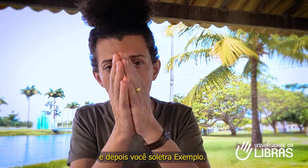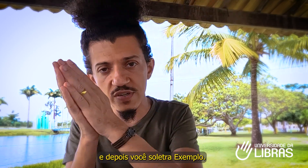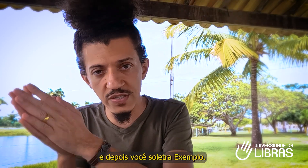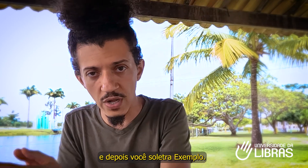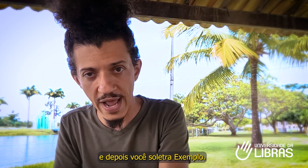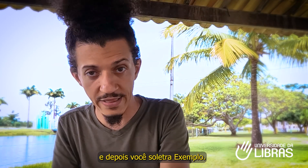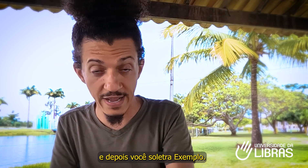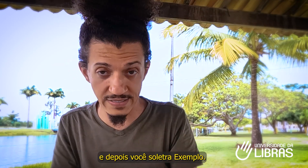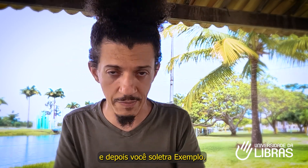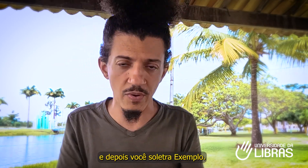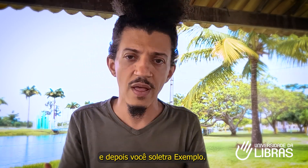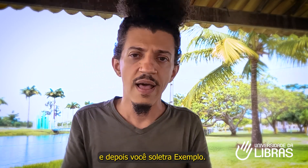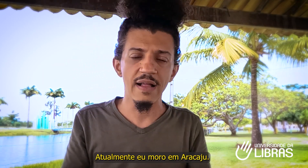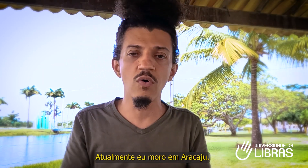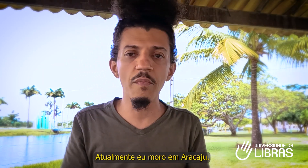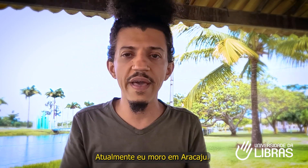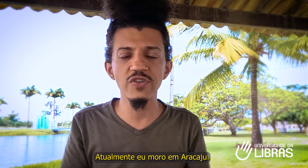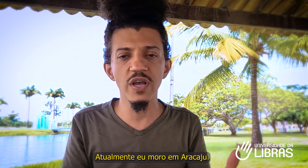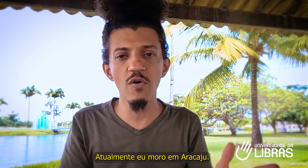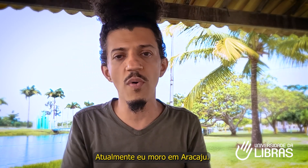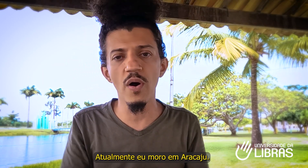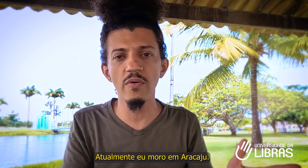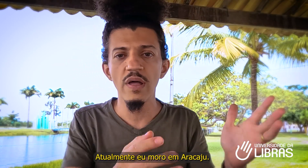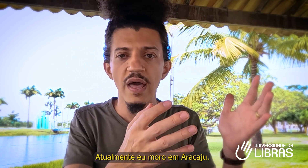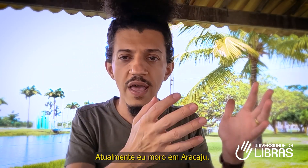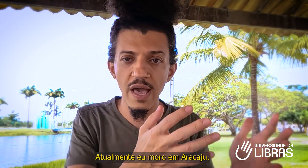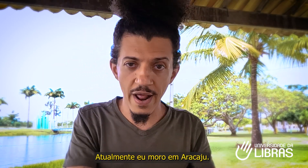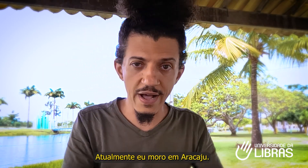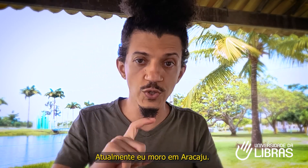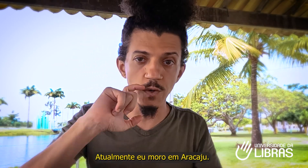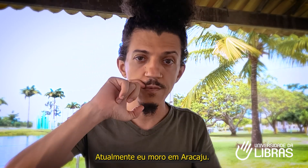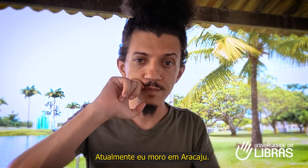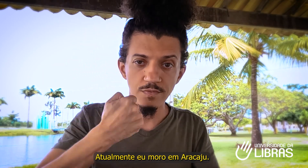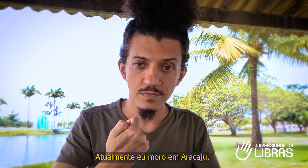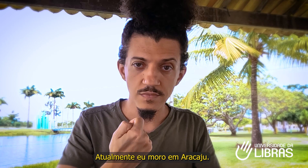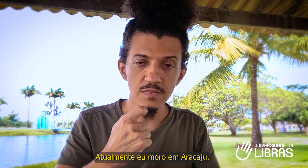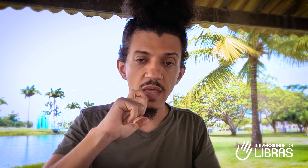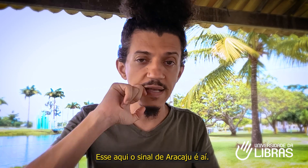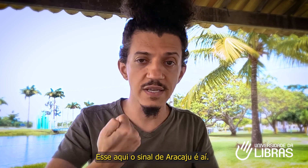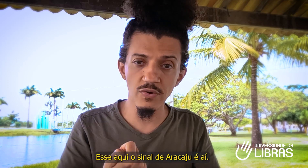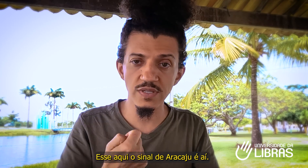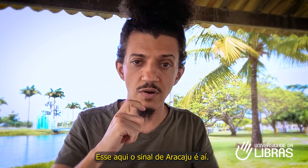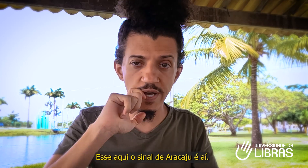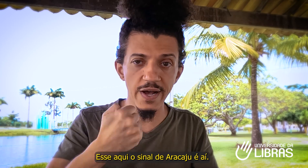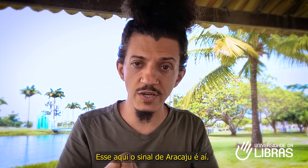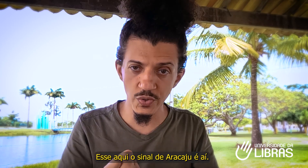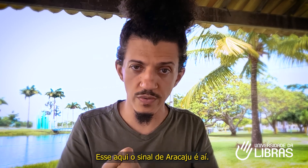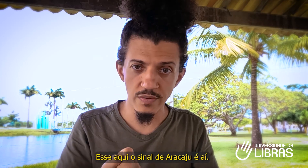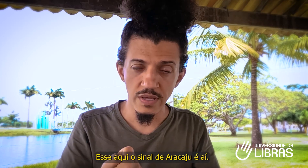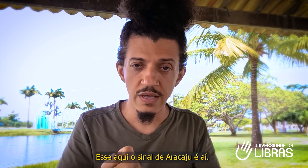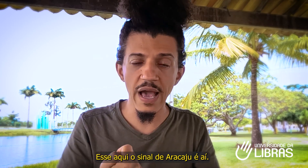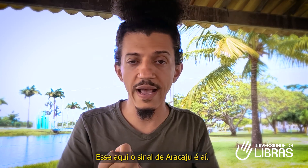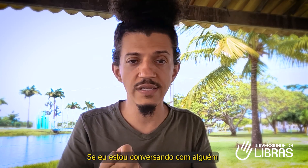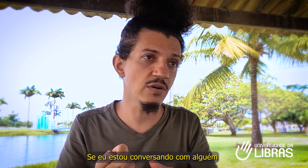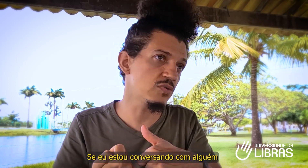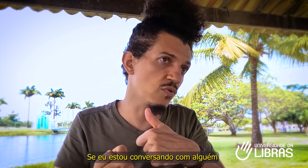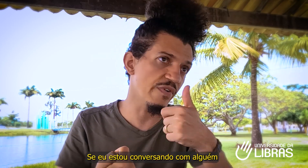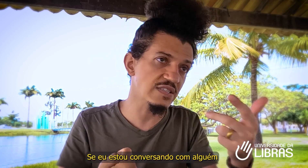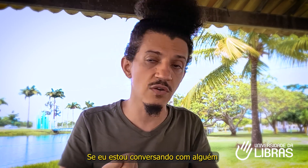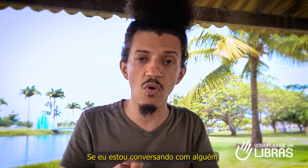você soletra. Exemplo, atualmente eu moro em Aracaju. Esse aqui é o sinal de Aracaju. E aí, se eu estou conversando com